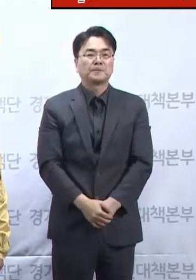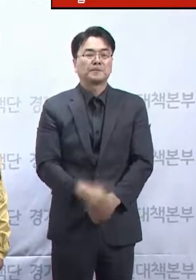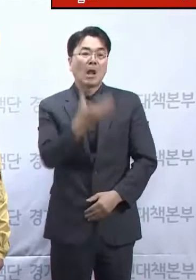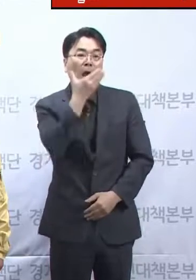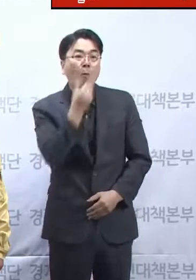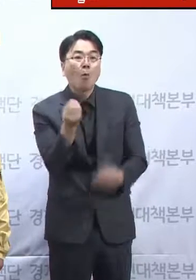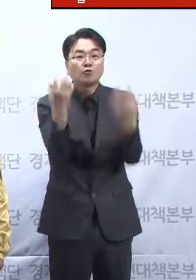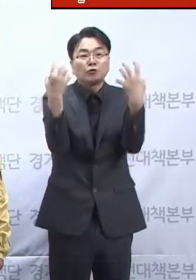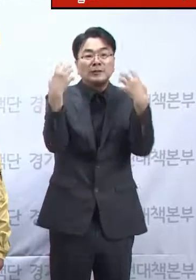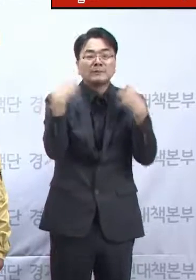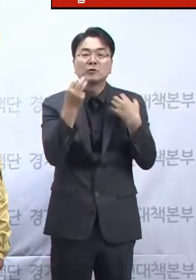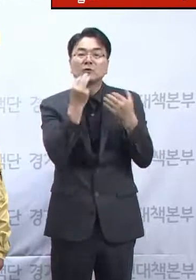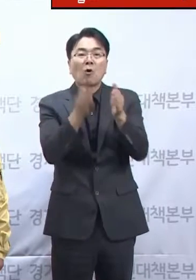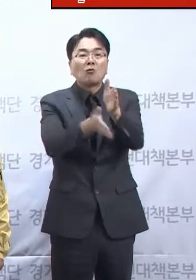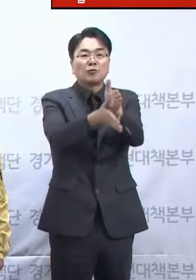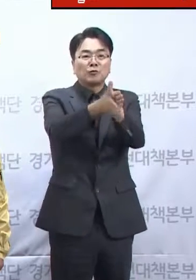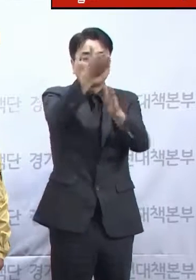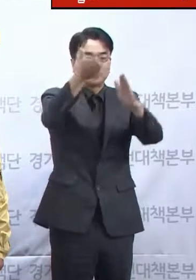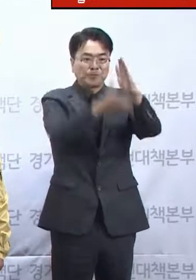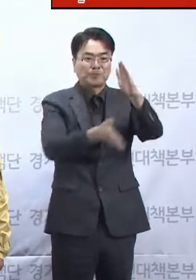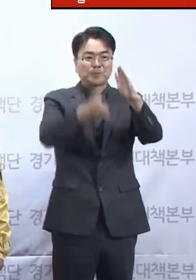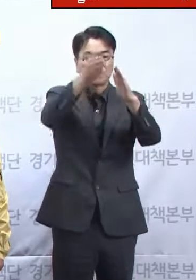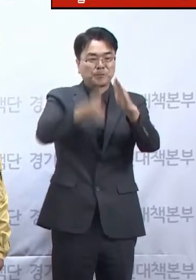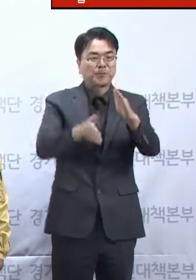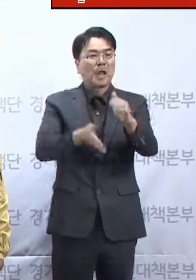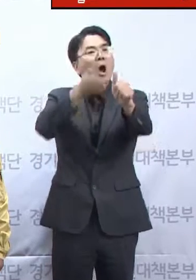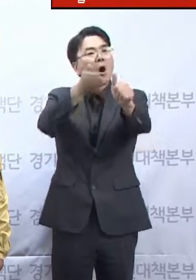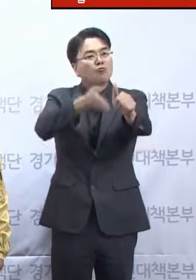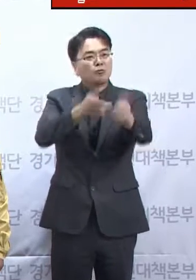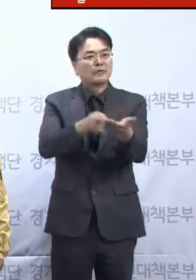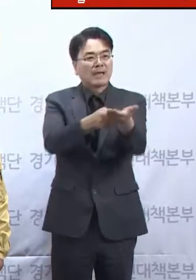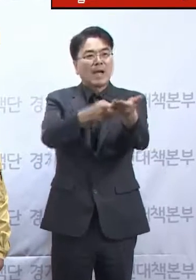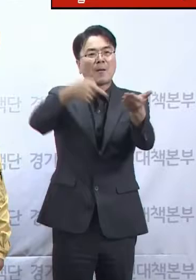복지부와 서울시에 공식적으로 부탁을 드렸습니다.